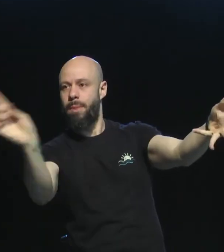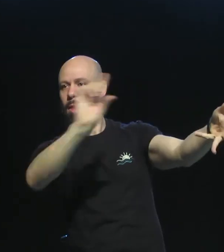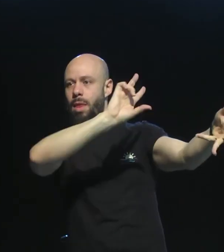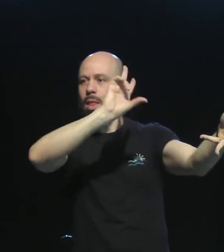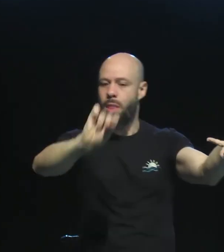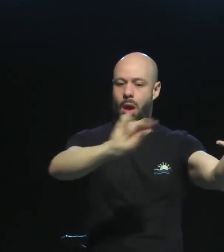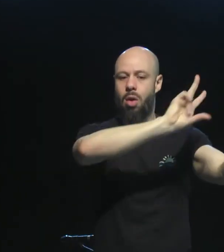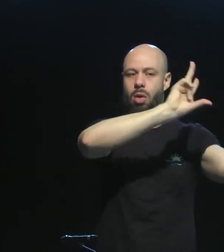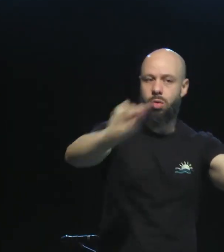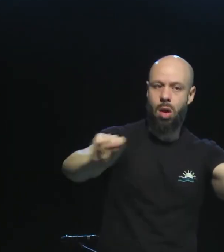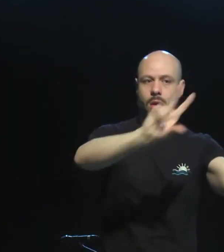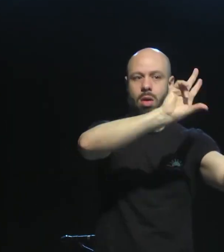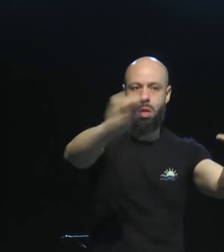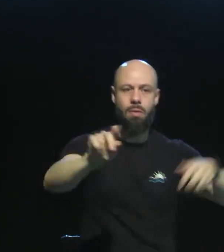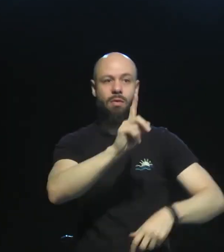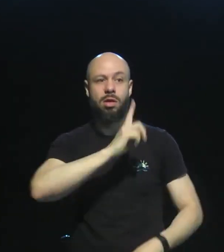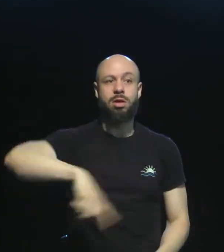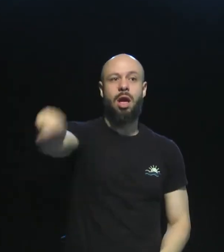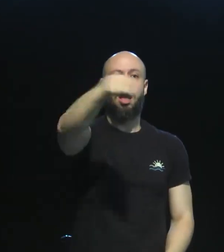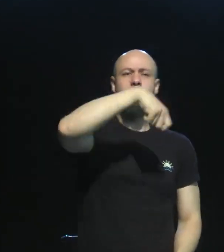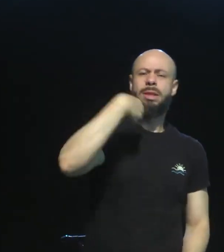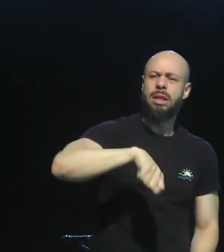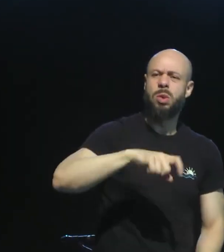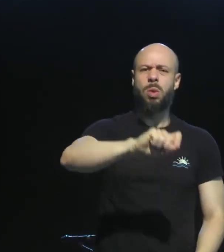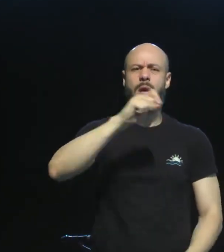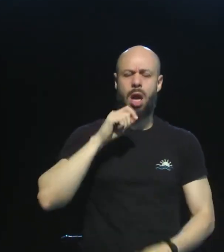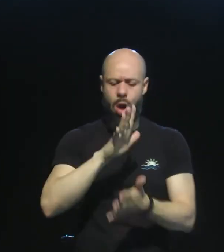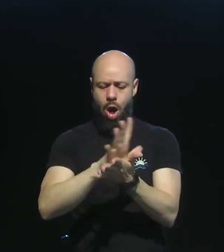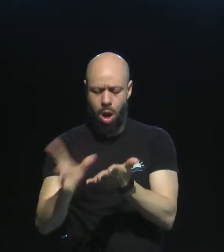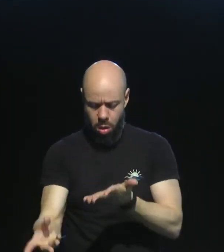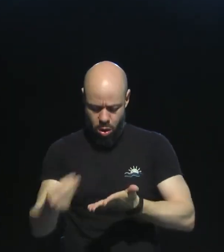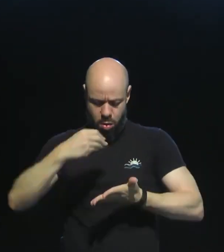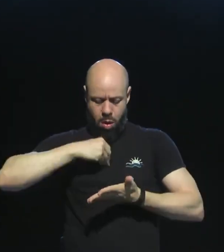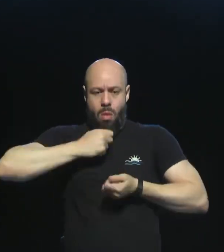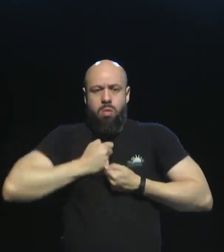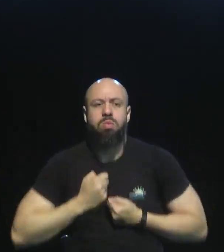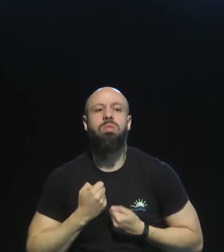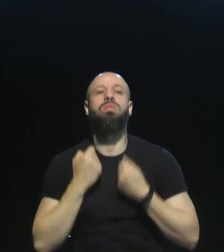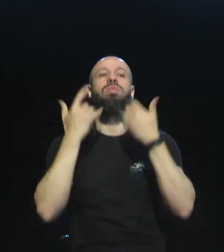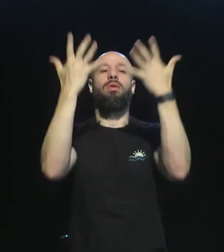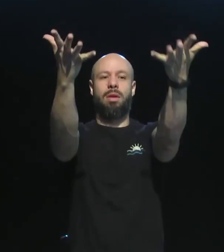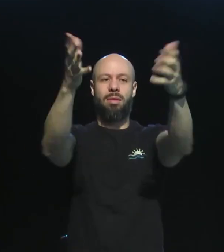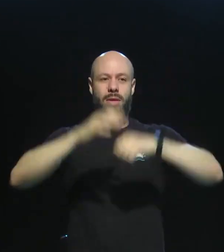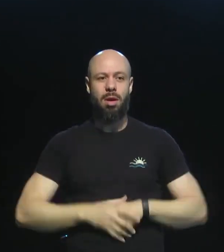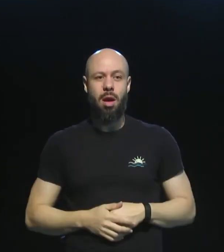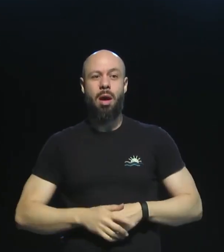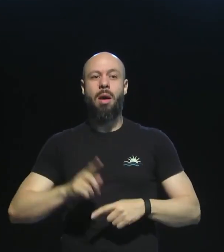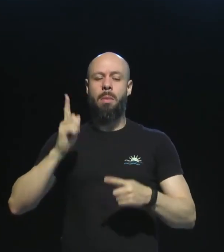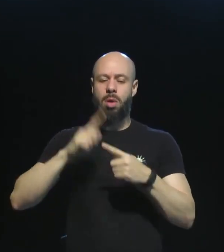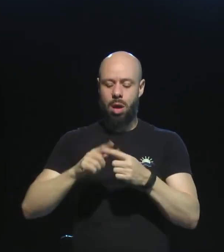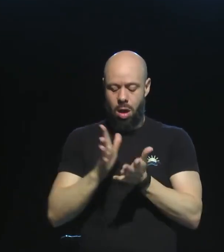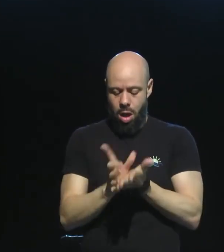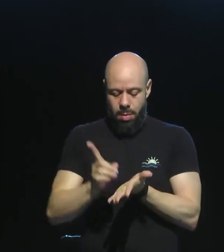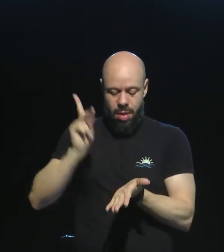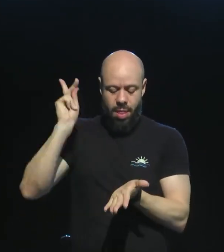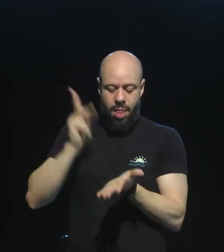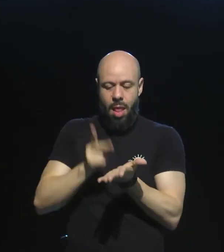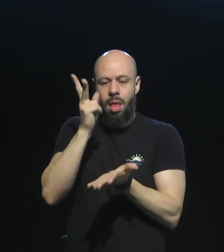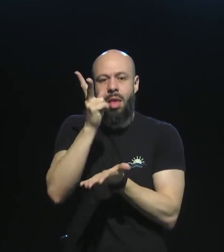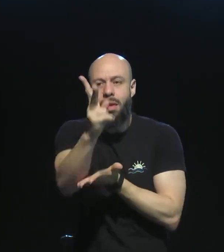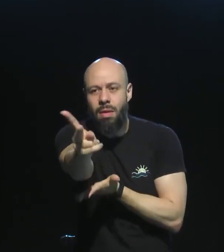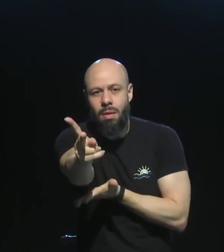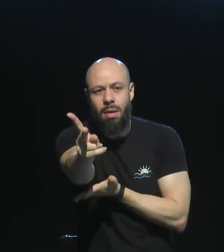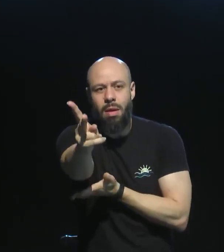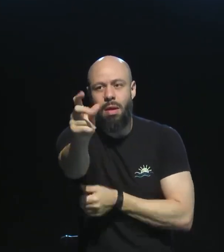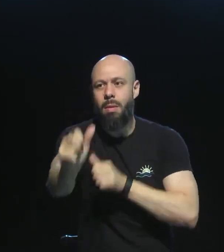Vocês precisam pregar a palavra de Deus, porque a palavra de Deus nunca muda. A